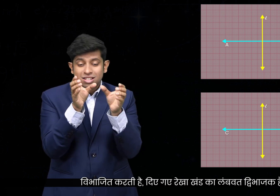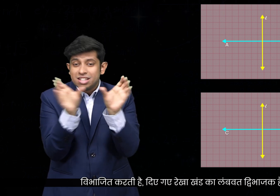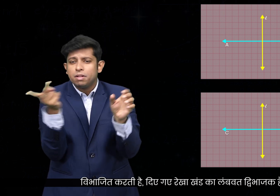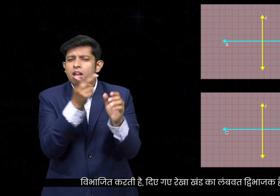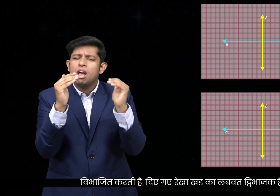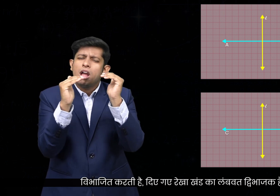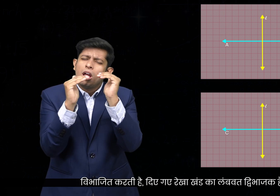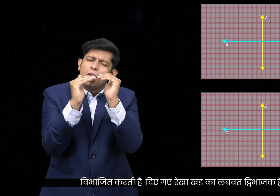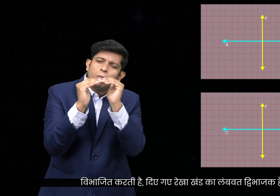लंबवत विभाजक है।